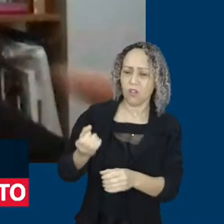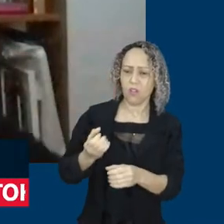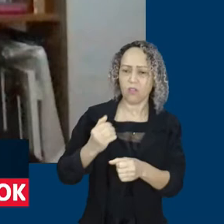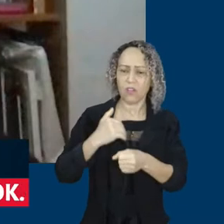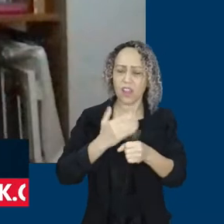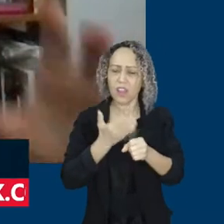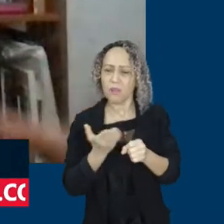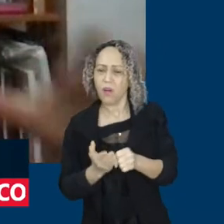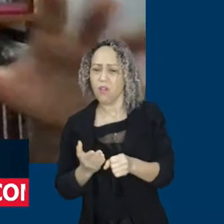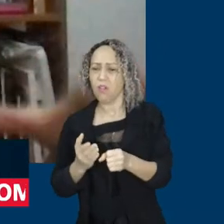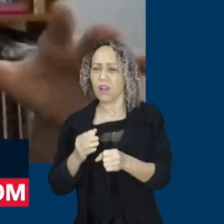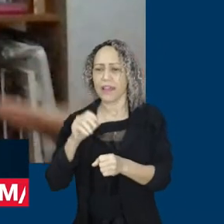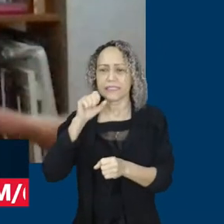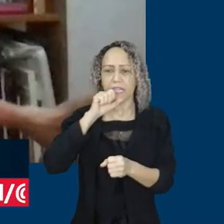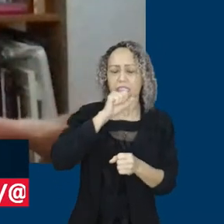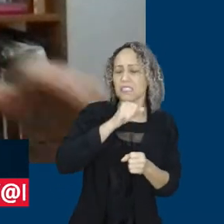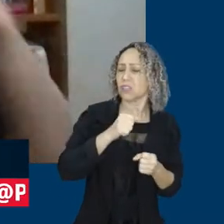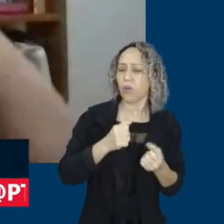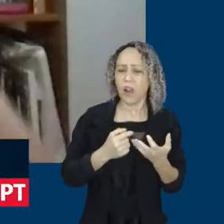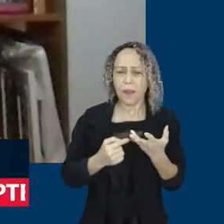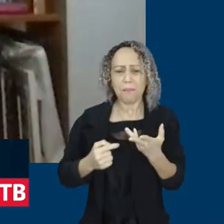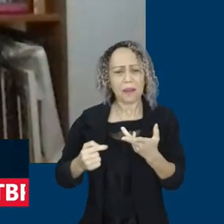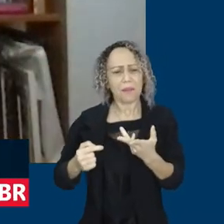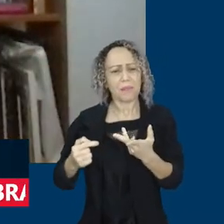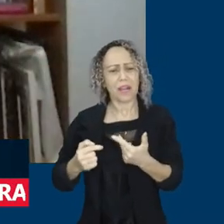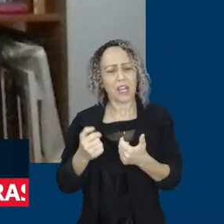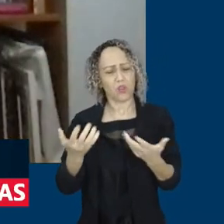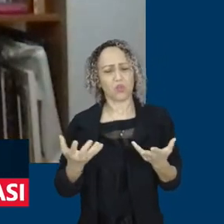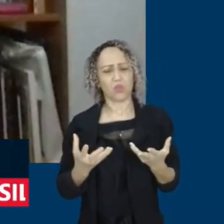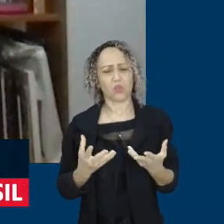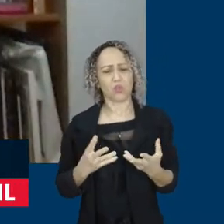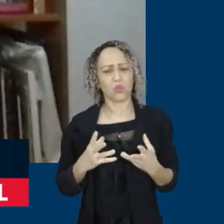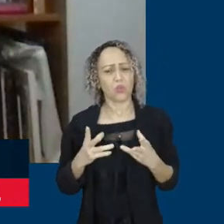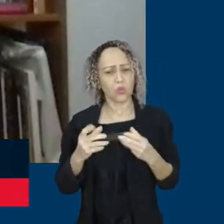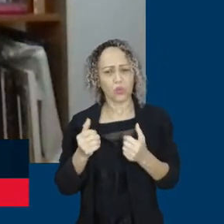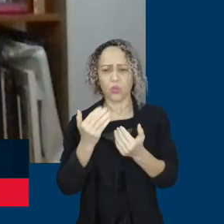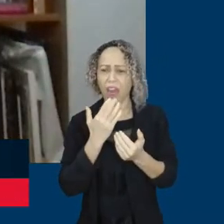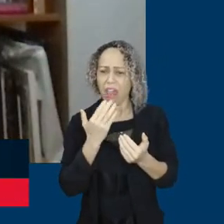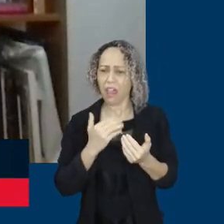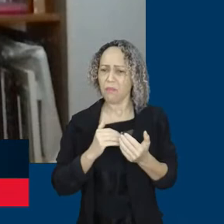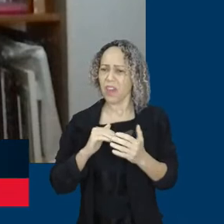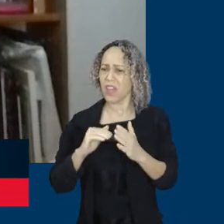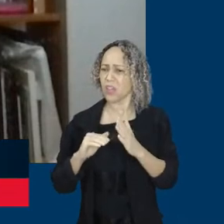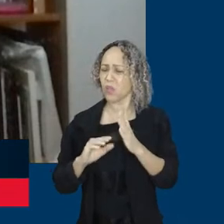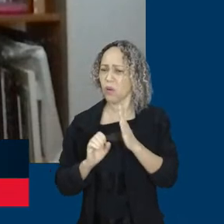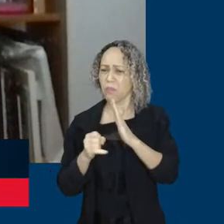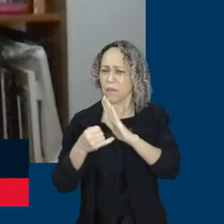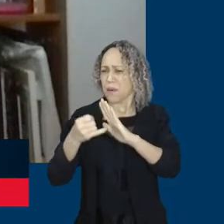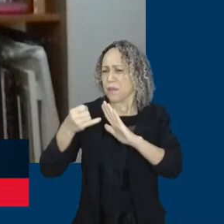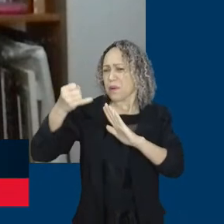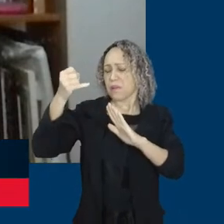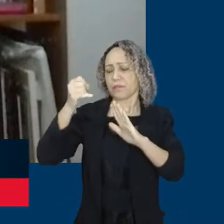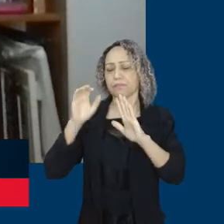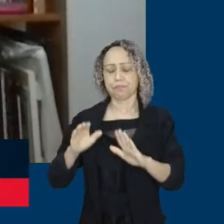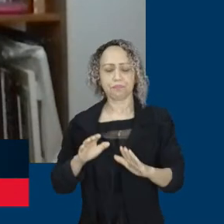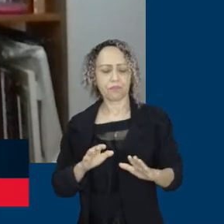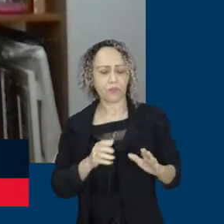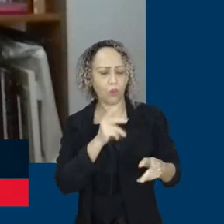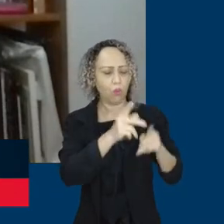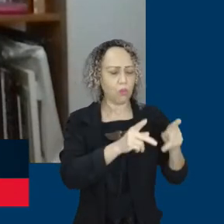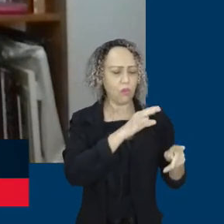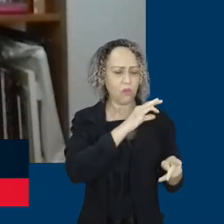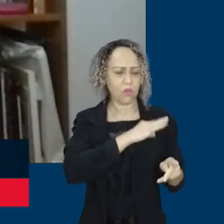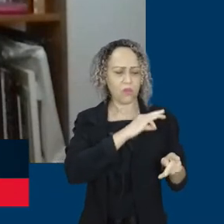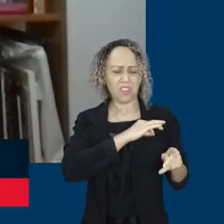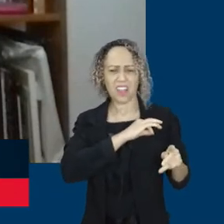cenoura. Então, a população tem um salário congelado, a renda piorada e um